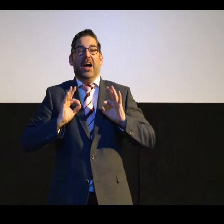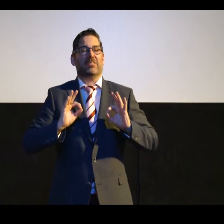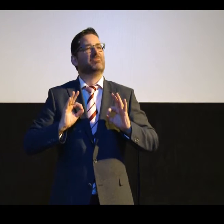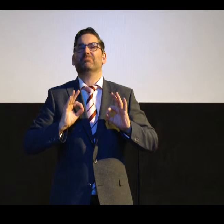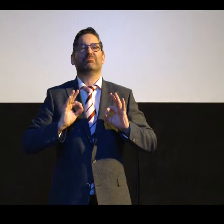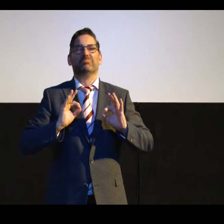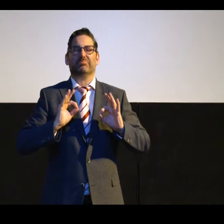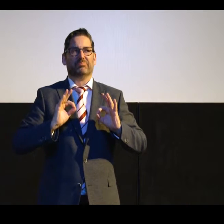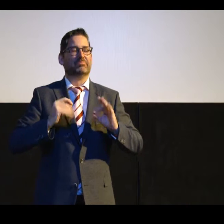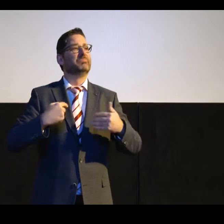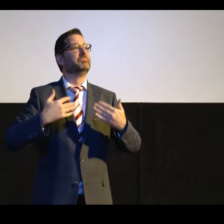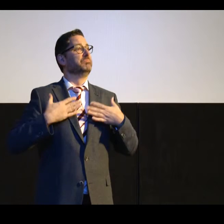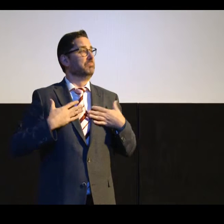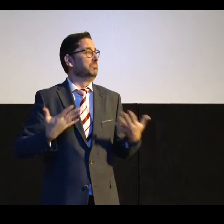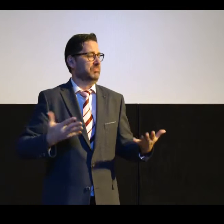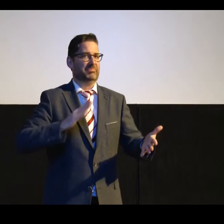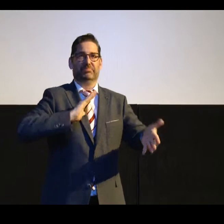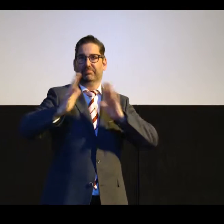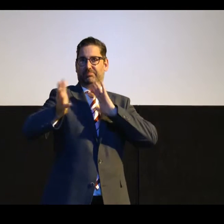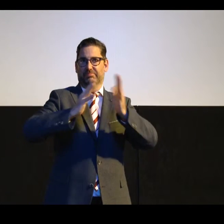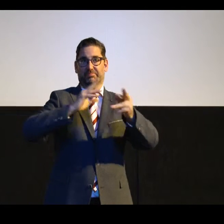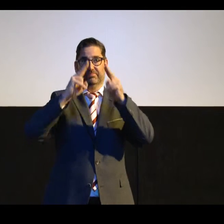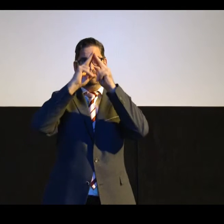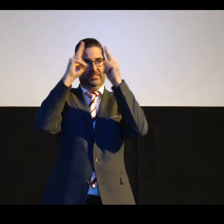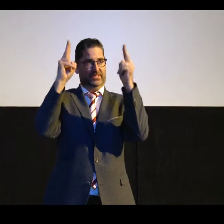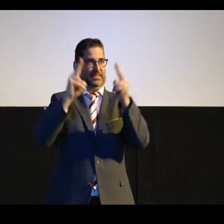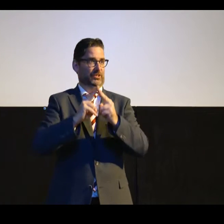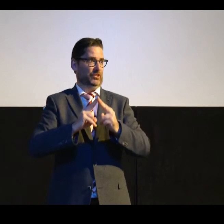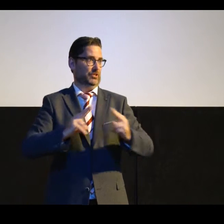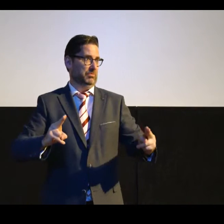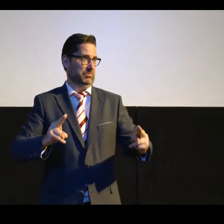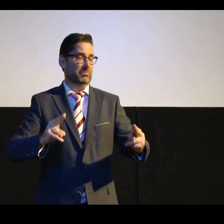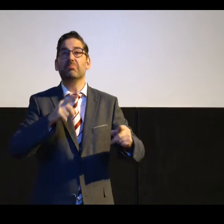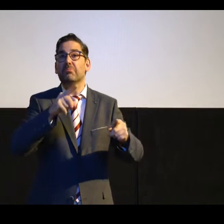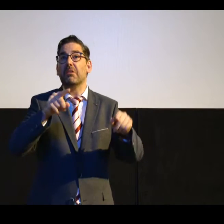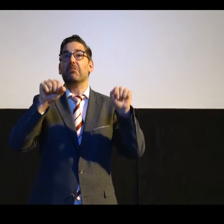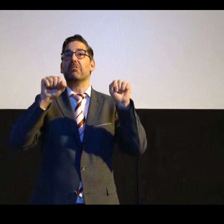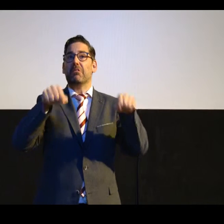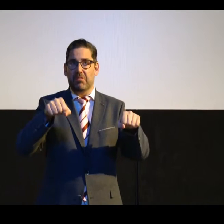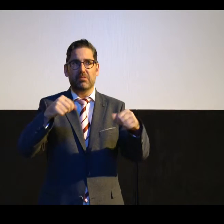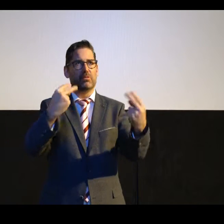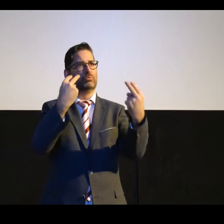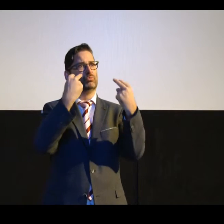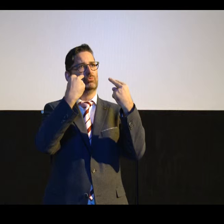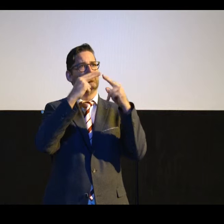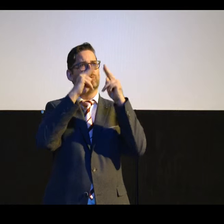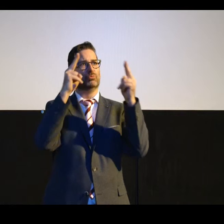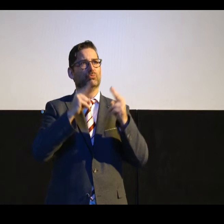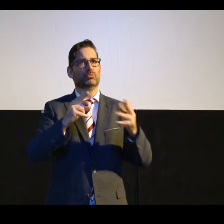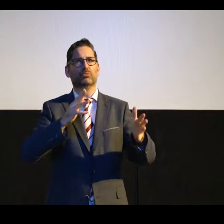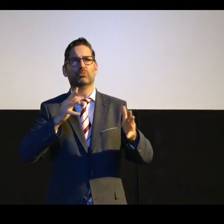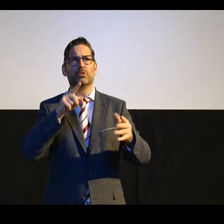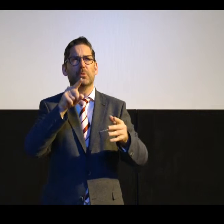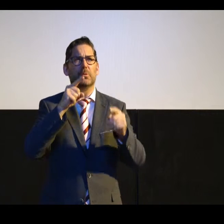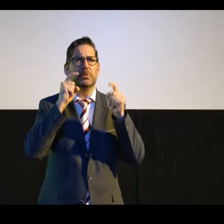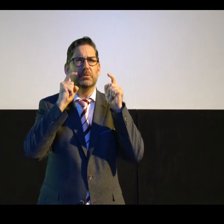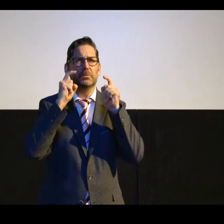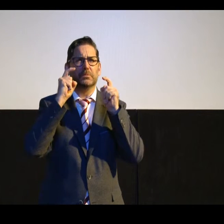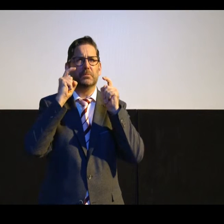Bueno, aunque he aprendido algo de lengua de signos, no estoy preparado para dar la charla en el SEU y a darla en internacional.